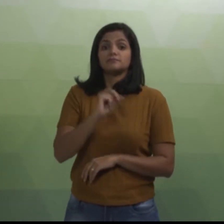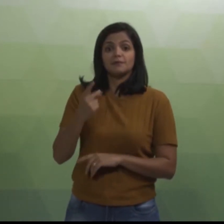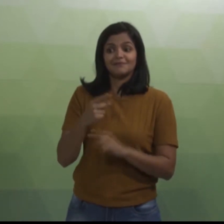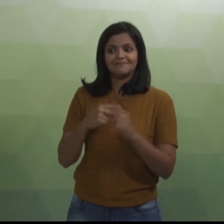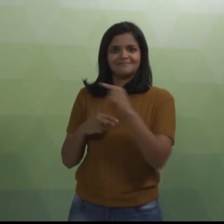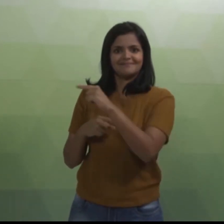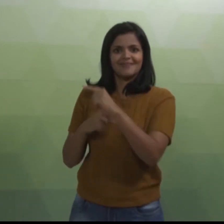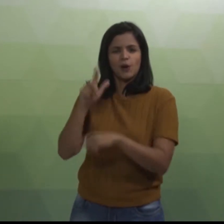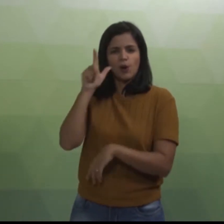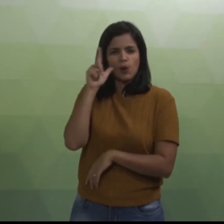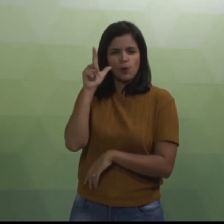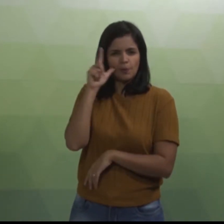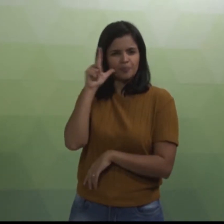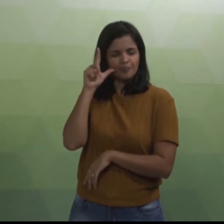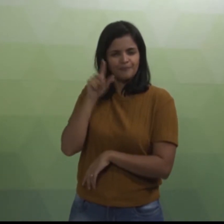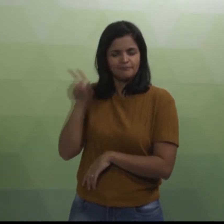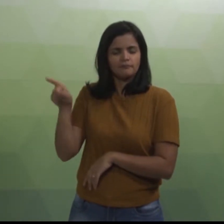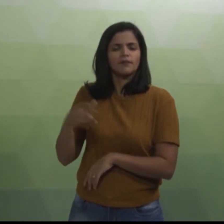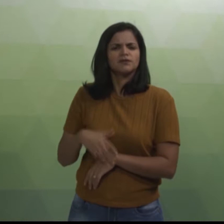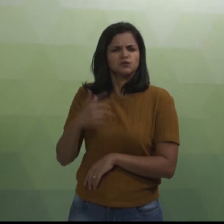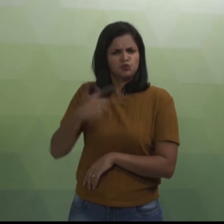aponto. E com relação ao meu amigo?